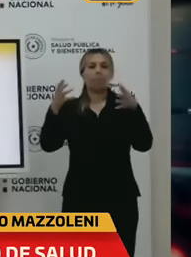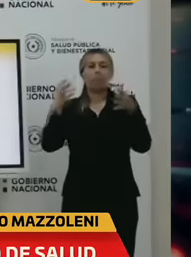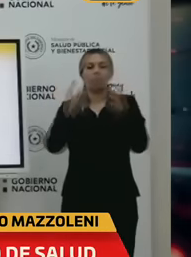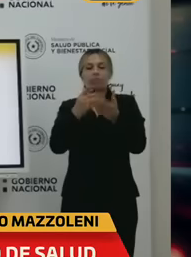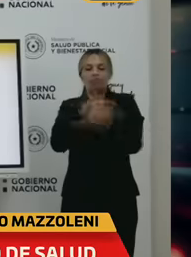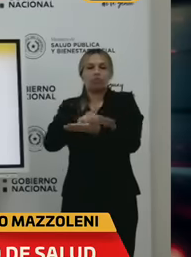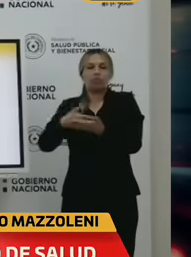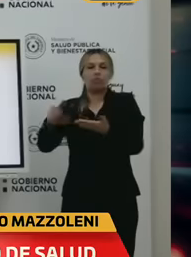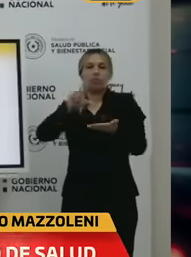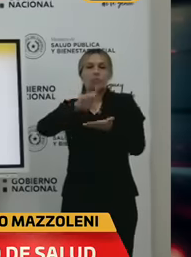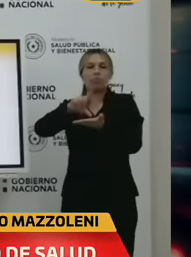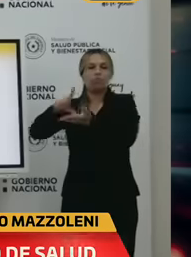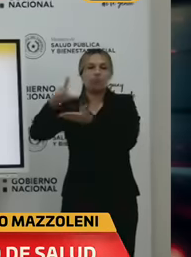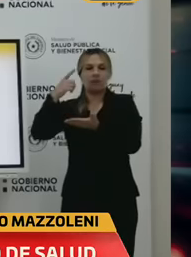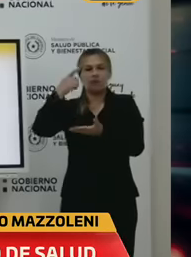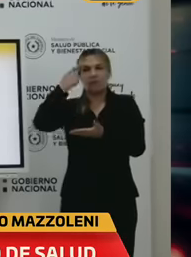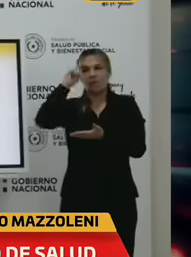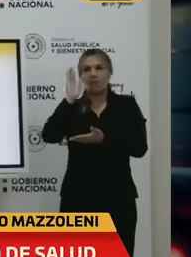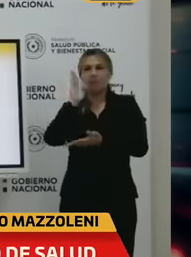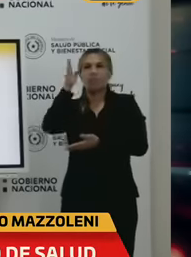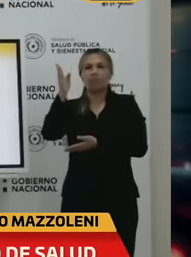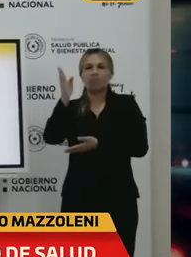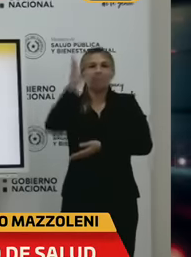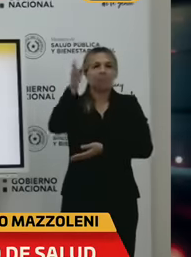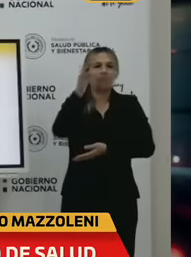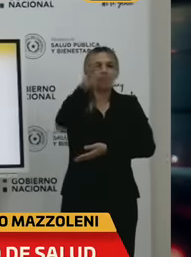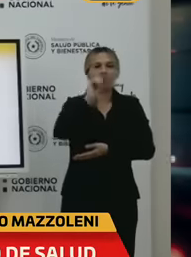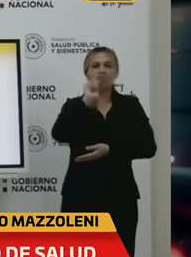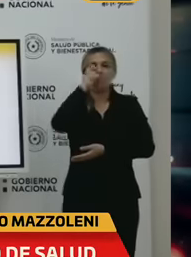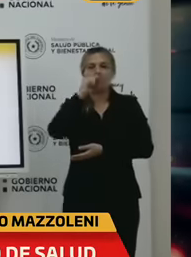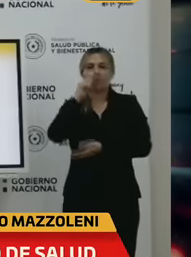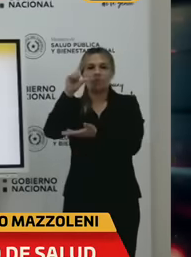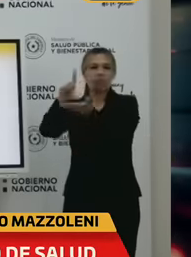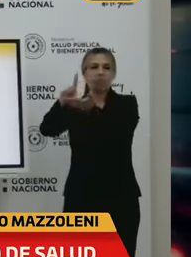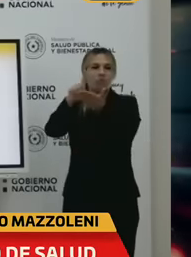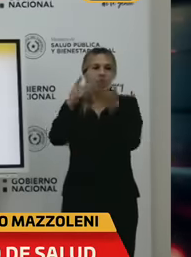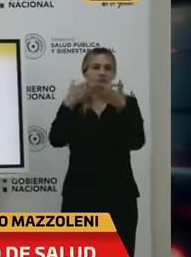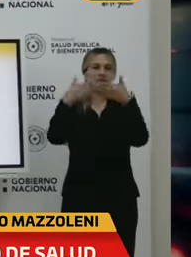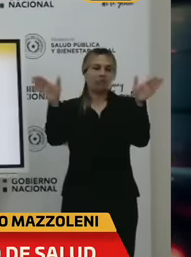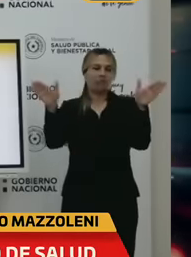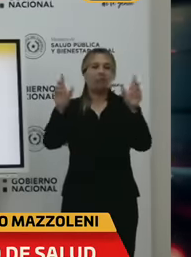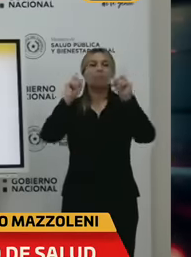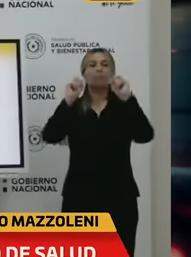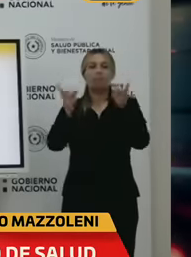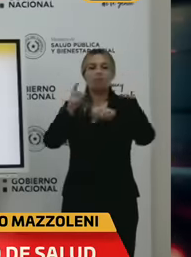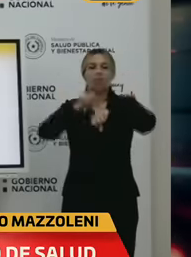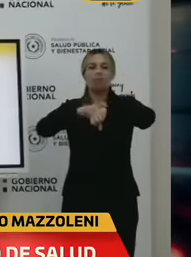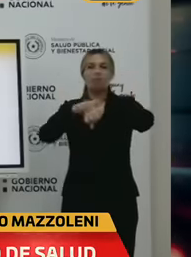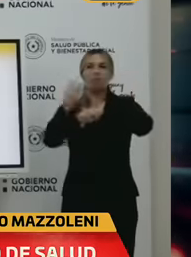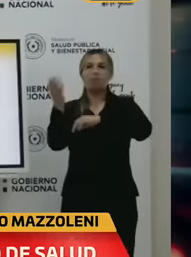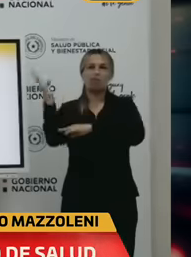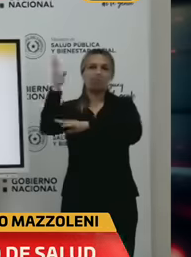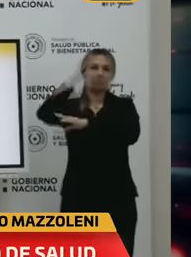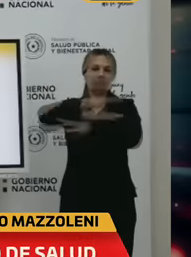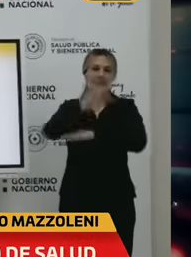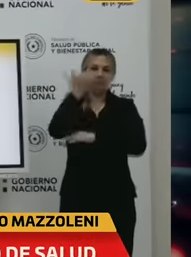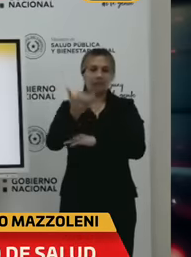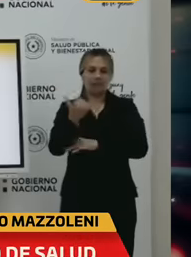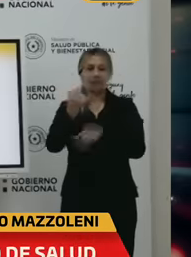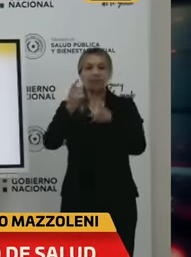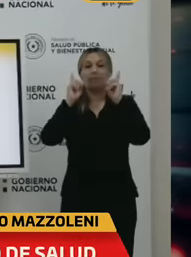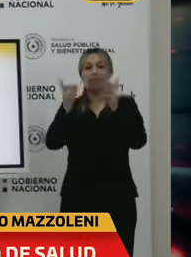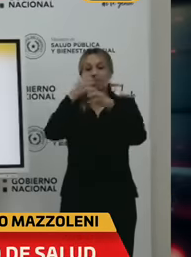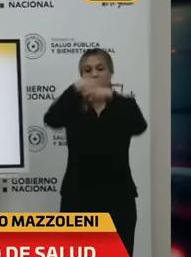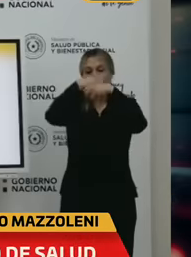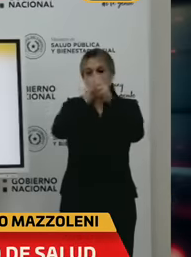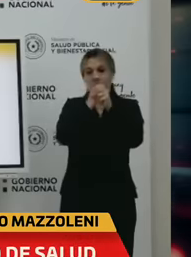de lugares para la toma de muestra, una extensión del horario para esa toma de muestra. Tenemos más laboratorios